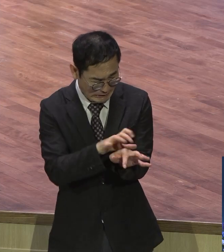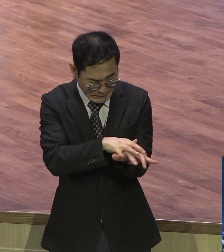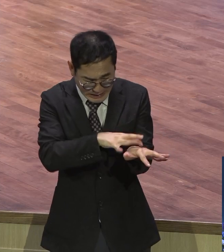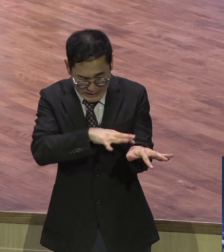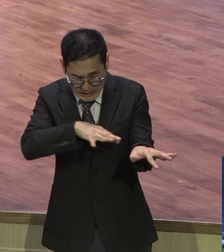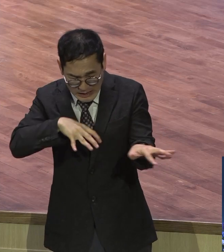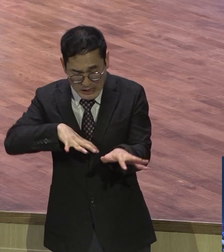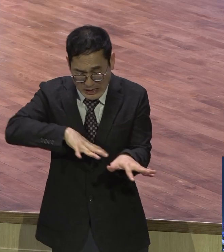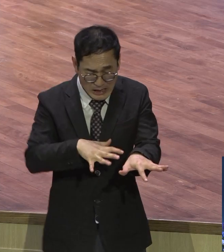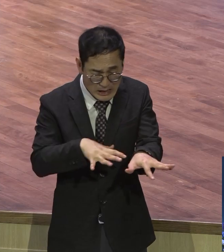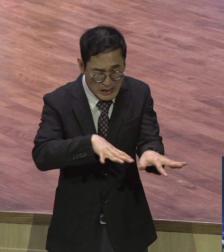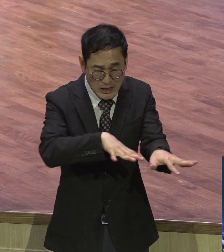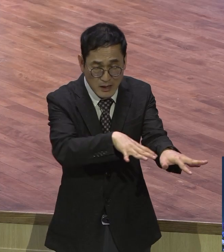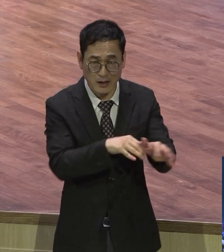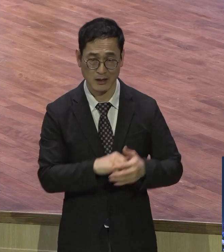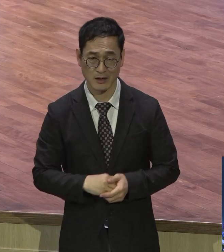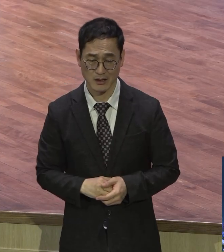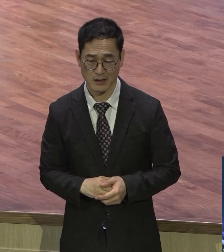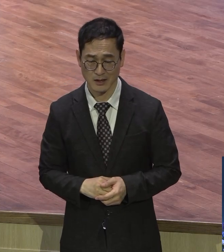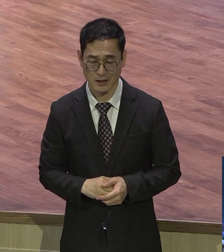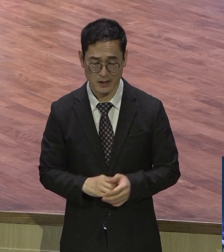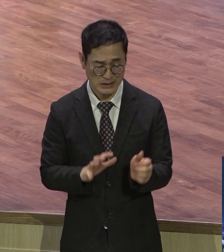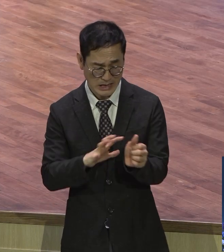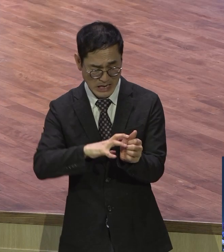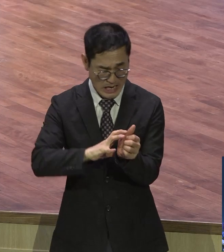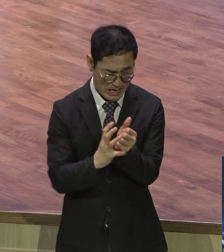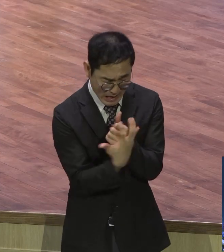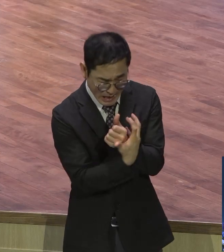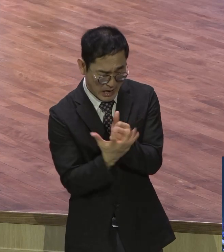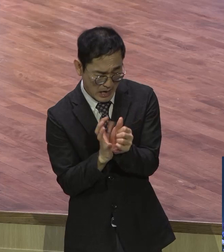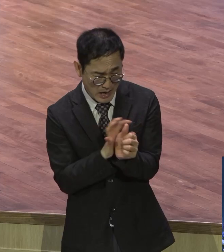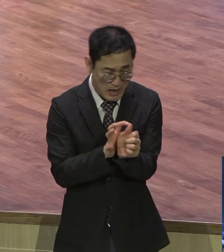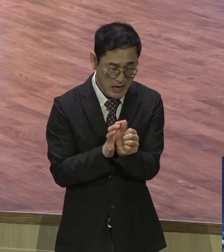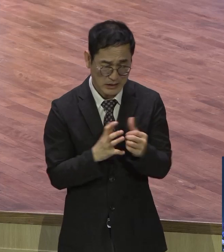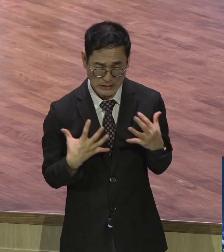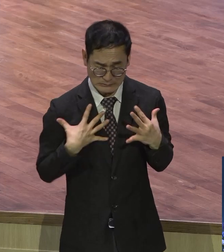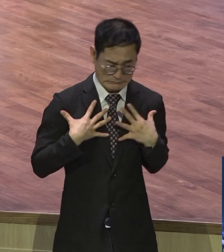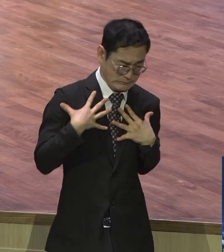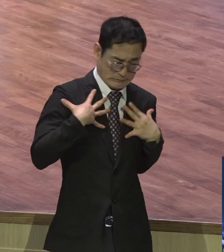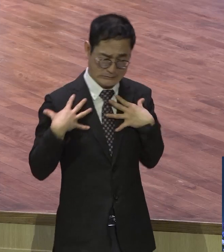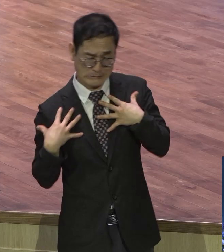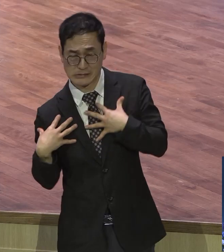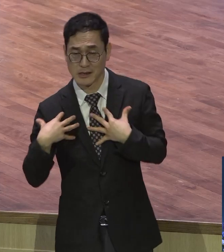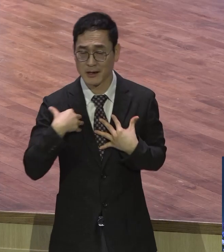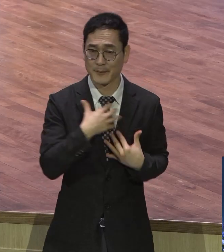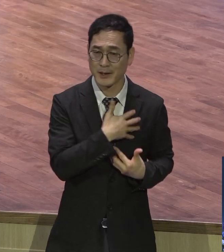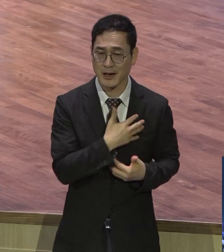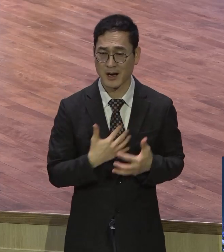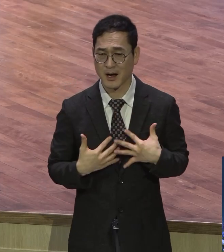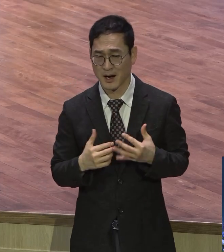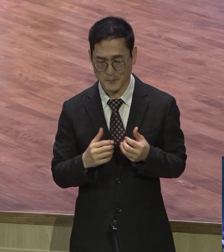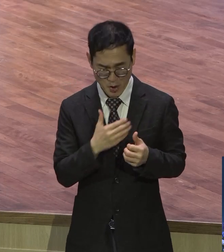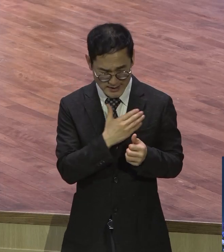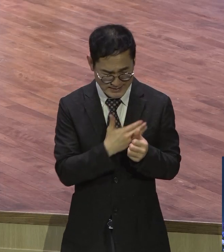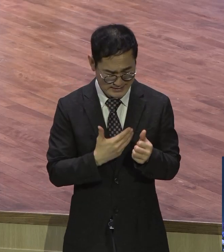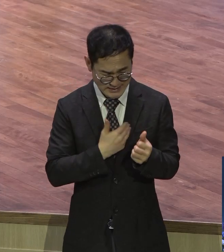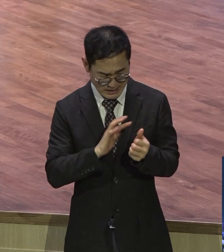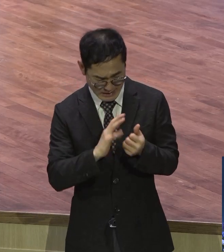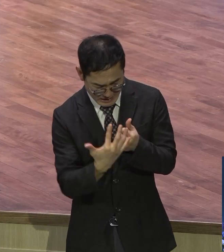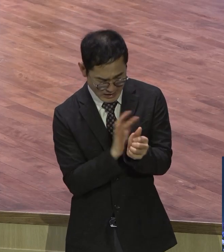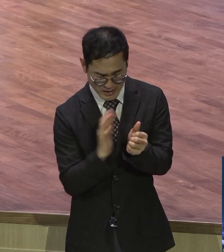예수님이 밀려가 애호가 사람들 애호가 사가 제일 가까이 있는 제자들 애호사고 그 다음 애호사고 애호사고